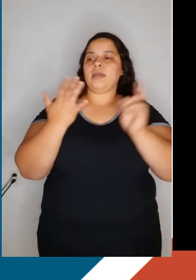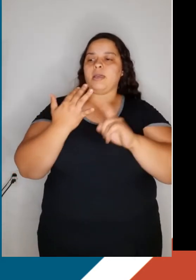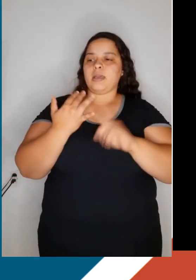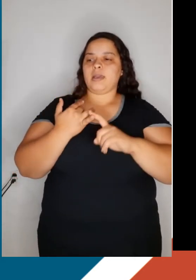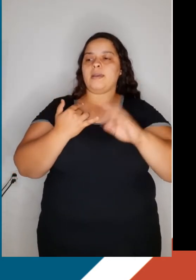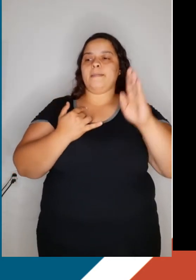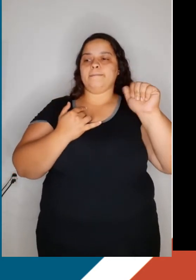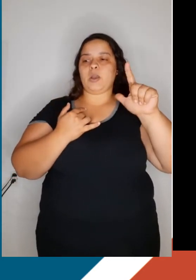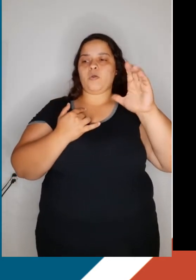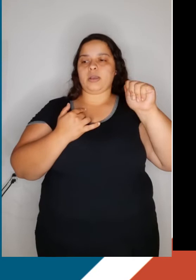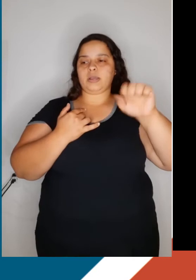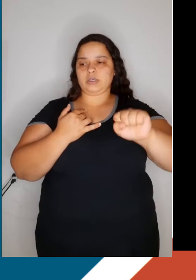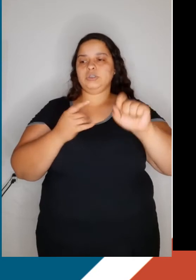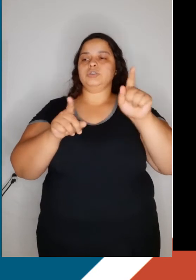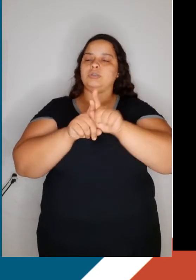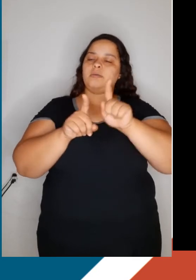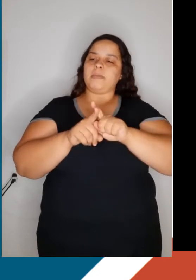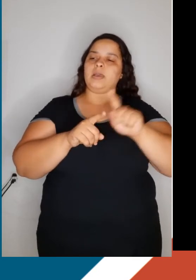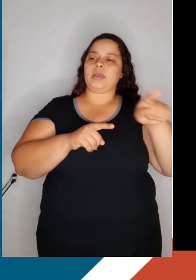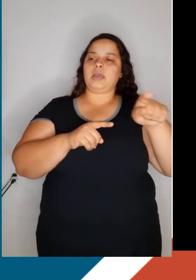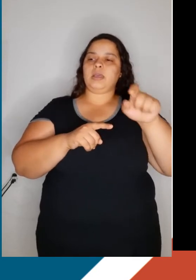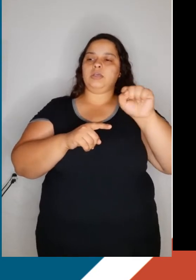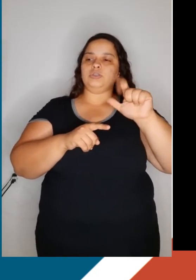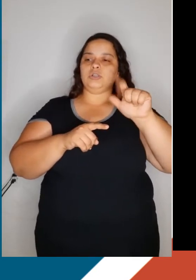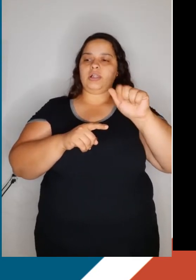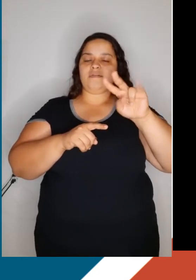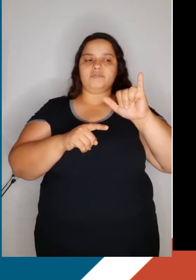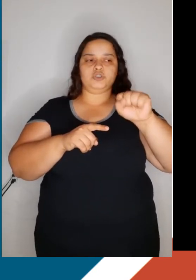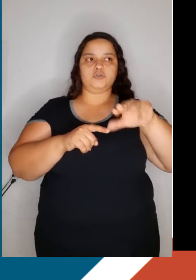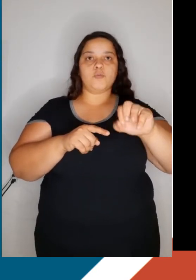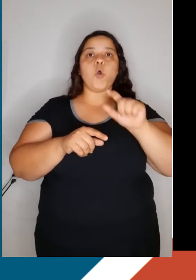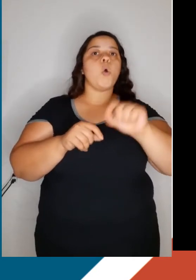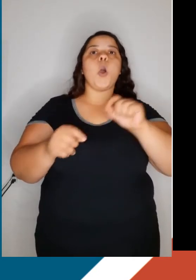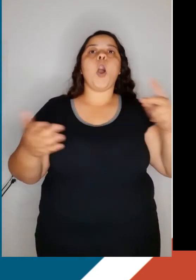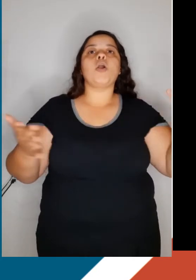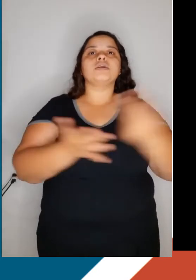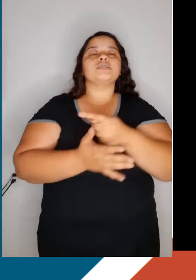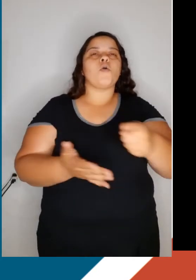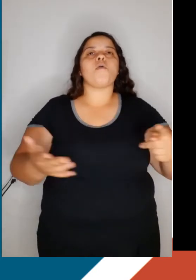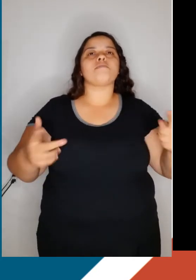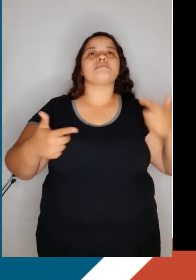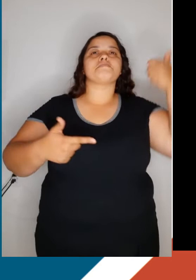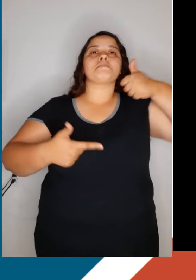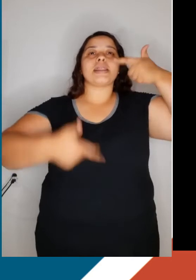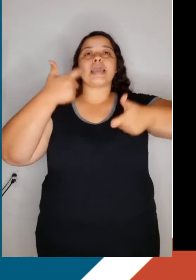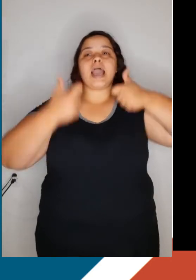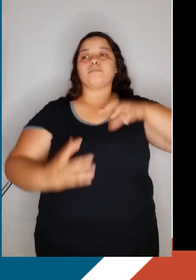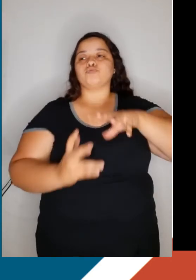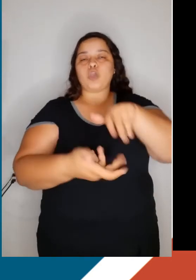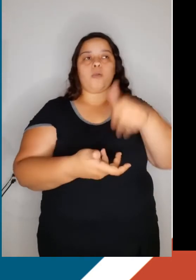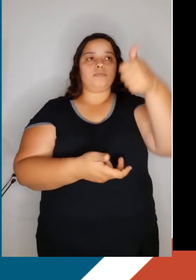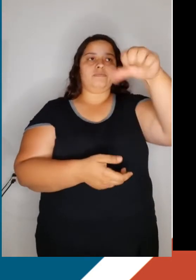pan-eslavismo a gente vai explicar um pouquinho mais para frente, que é o acontecimento que leva à Primeira Guerra Mundial em 1914. Antes